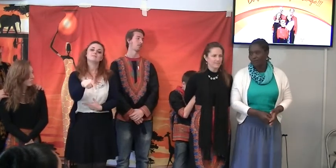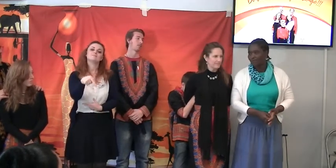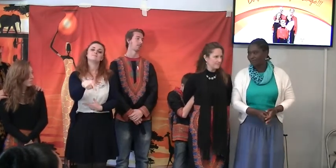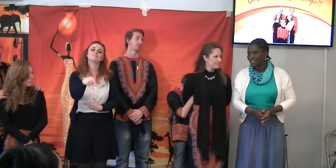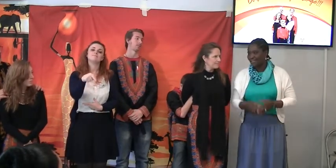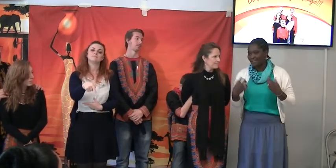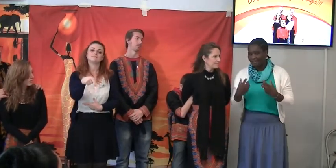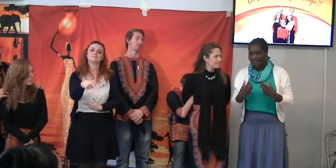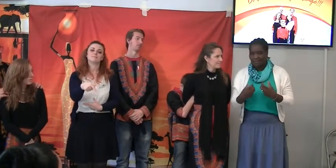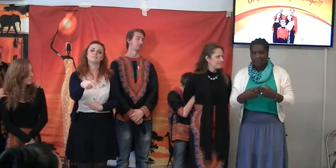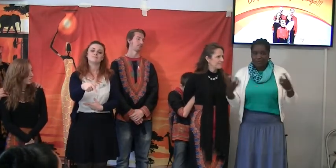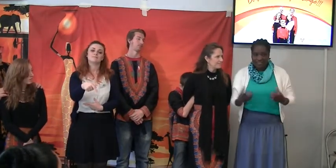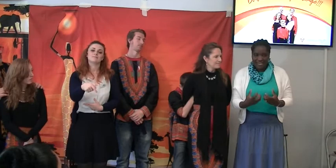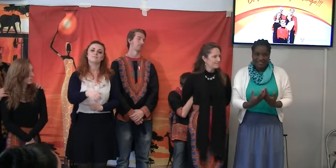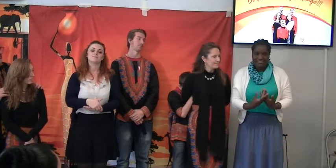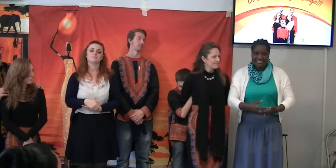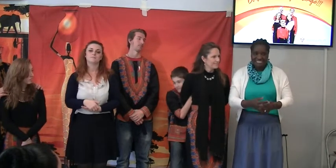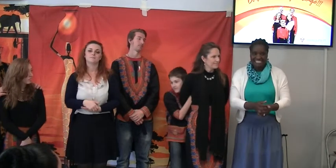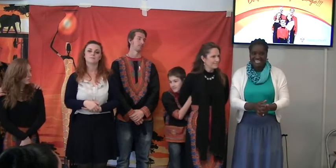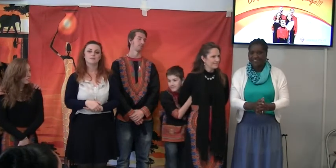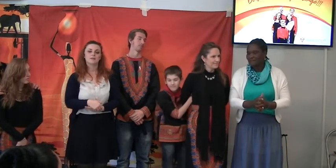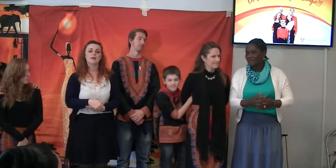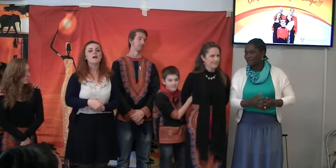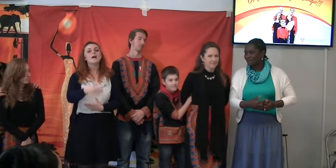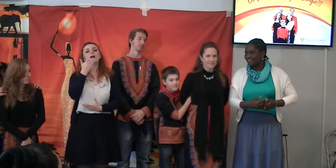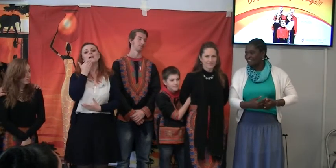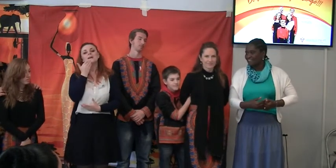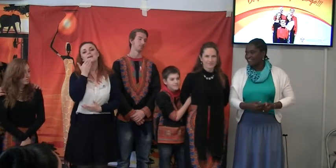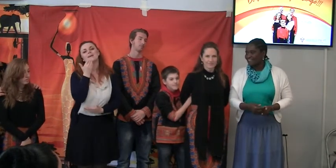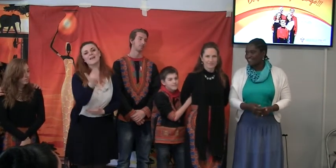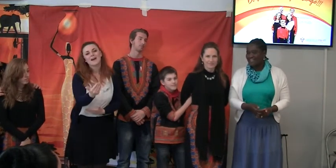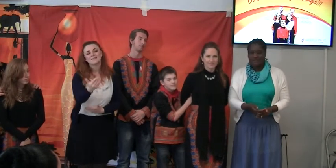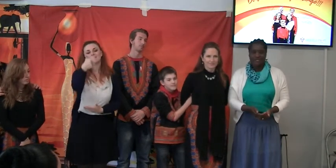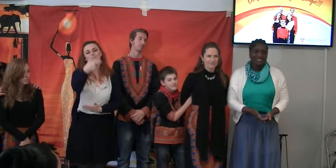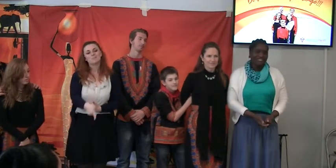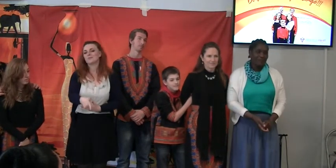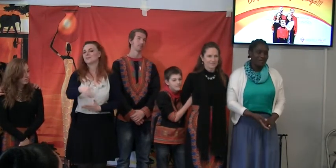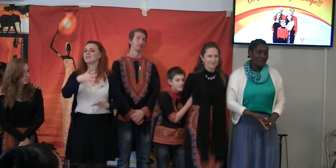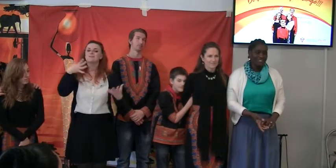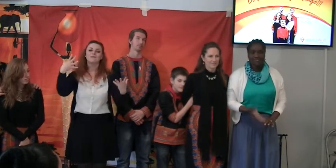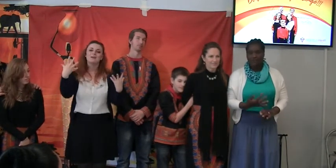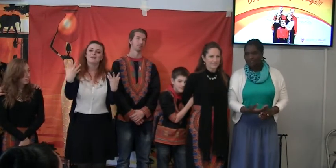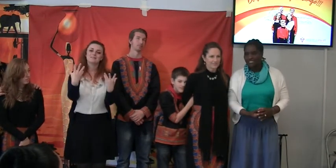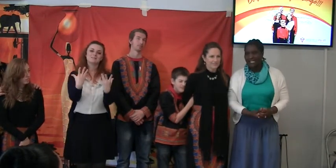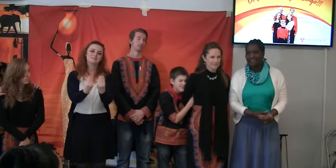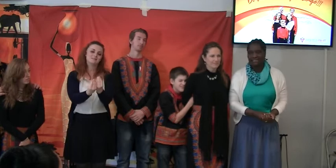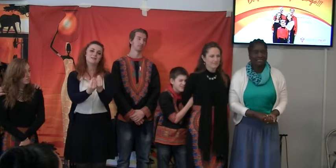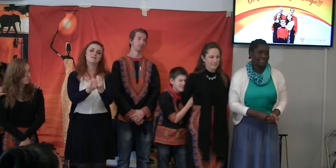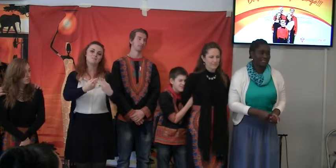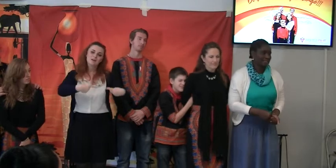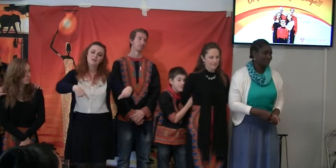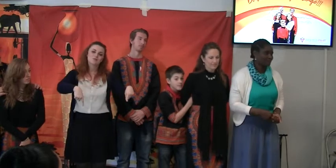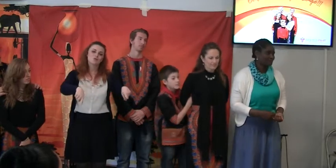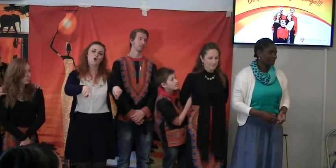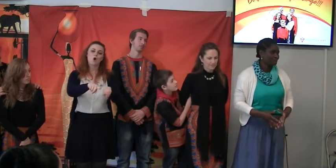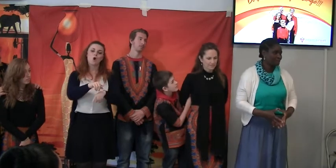for being with us. Per ringraziarvi per essere stato con noi. During the time when I was in hospital.